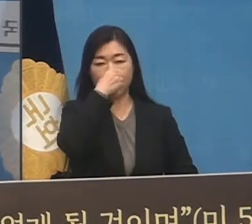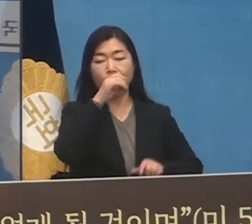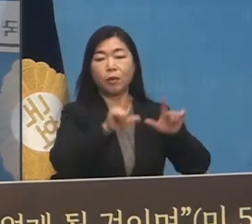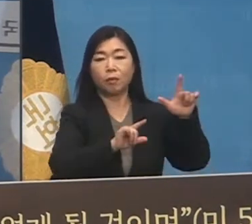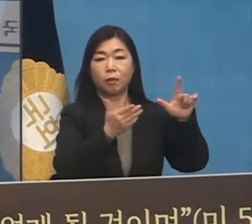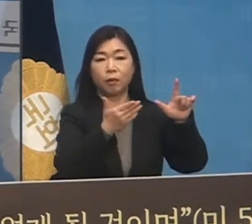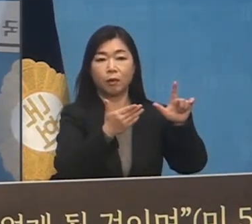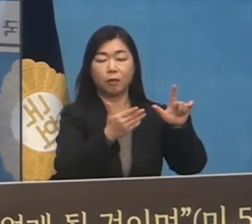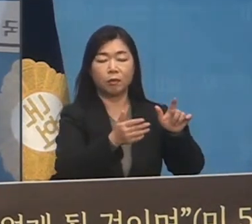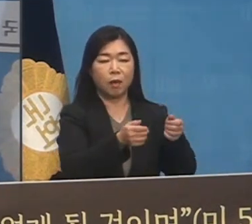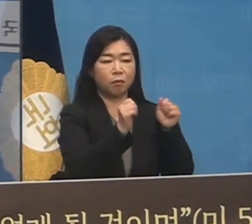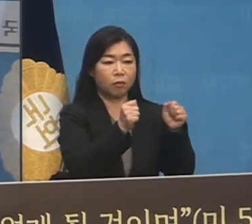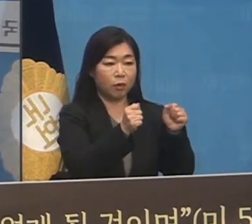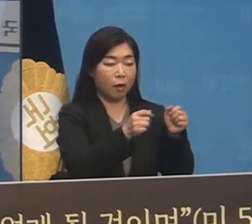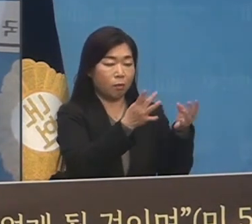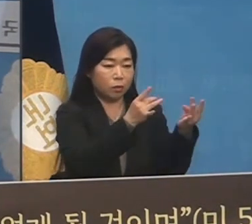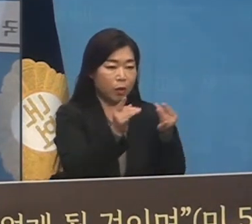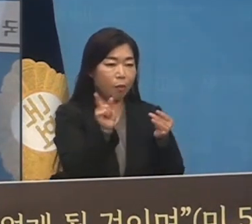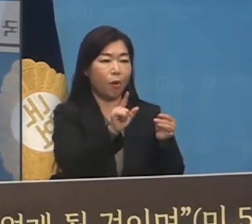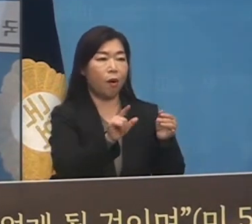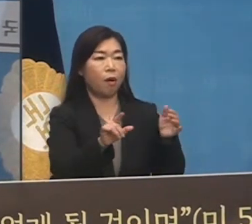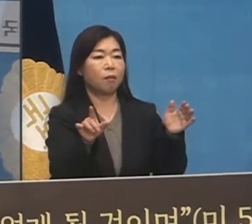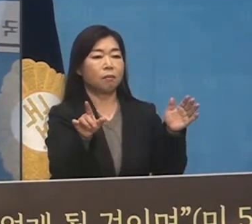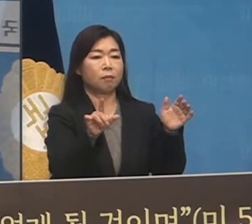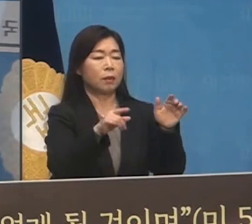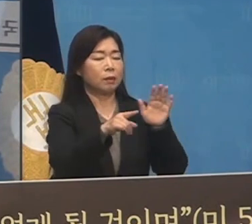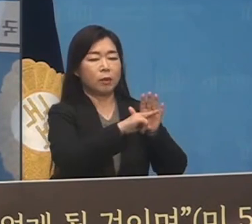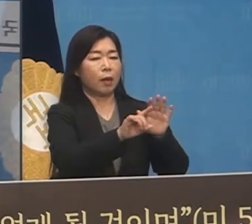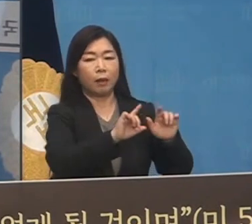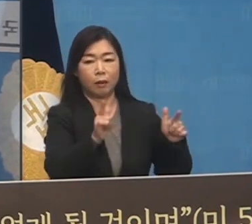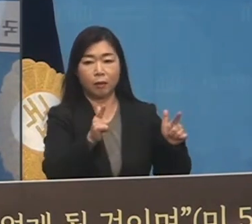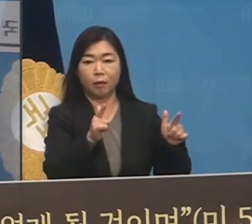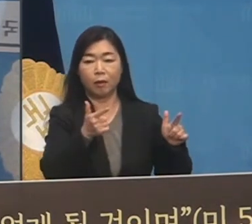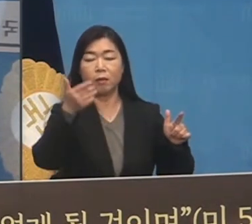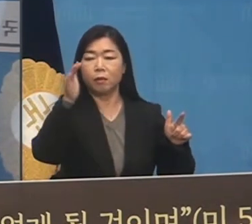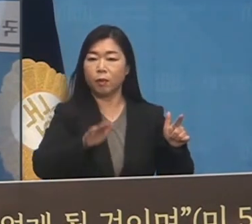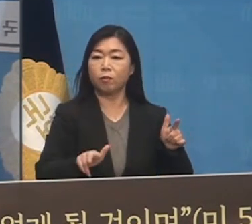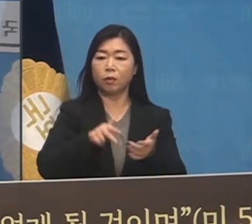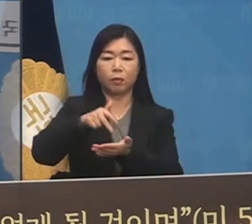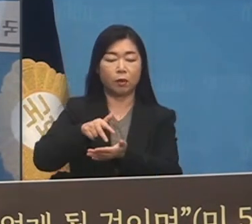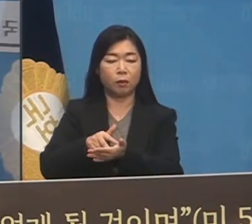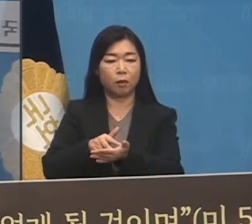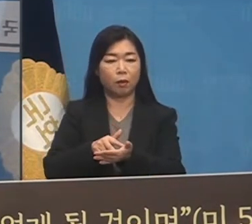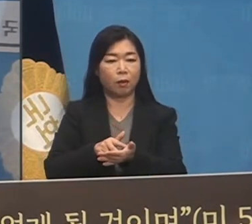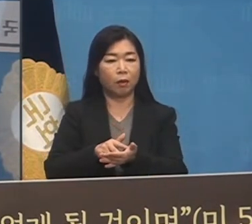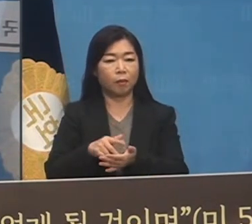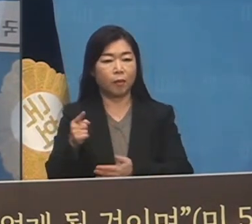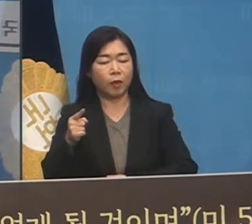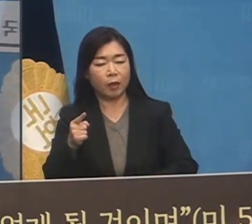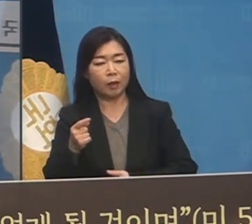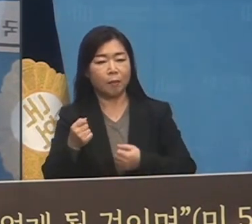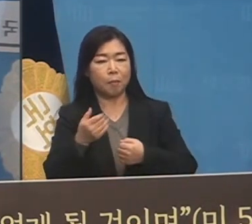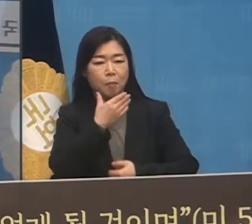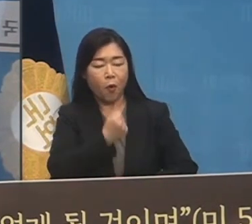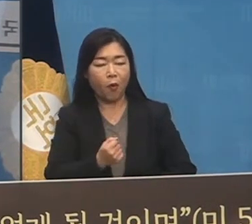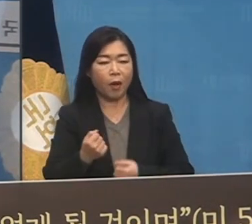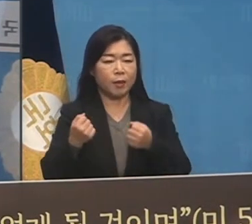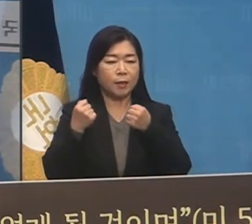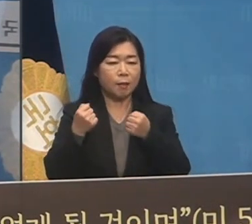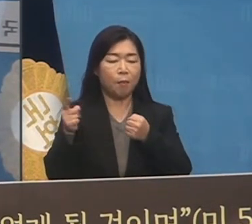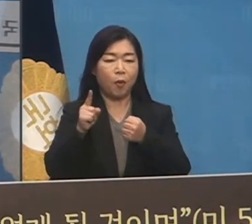우리는 무속 일반을 결코 부정하지 않는다. 하지만 복과 힘을 지향하는